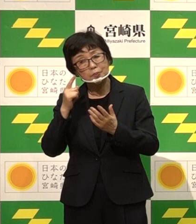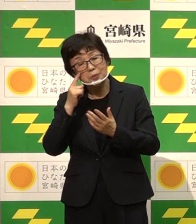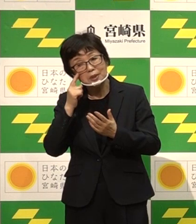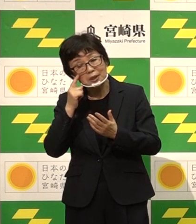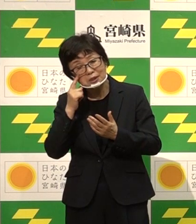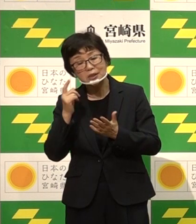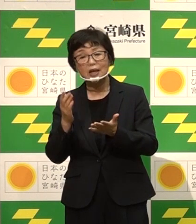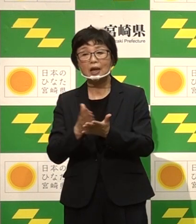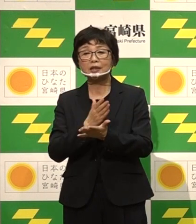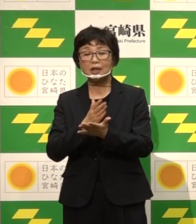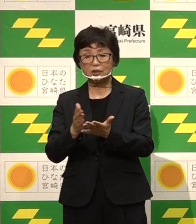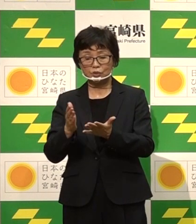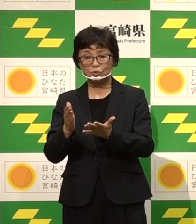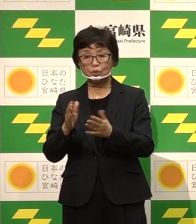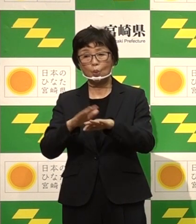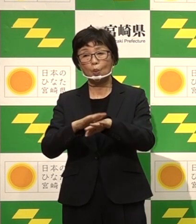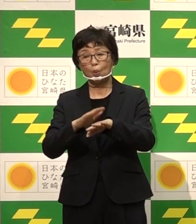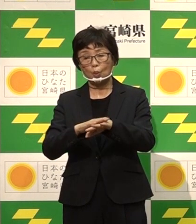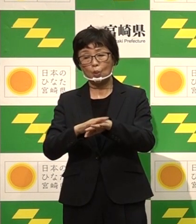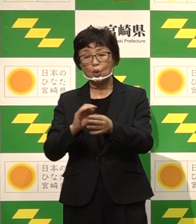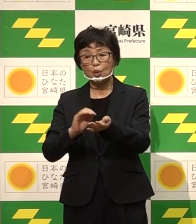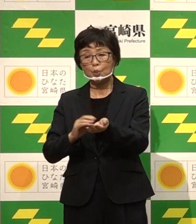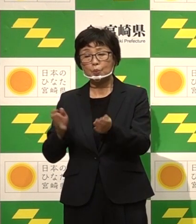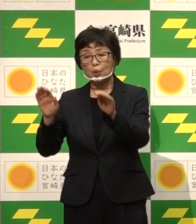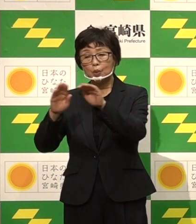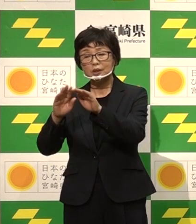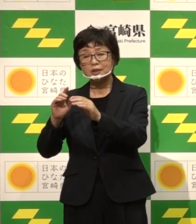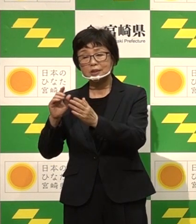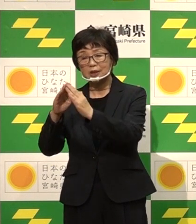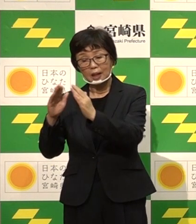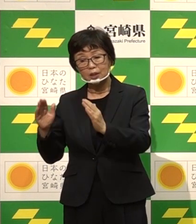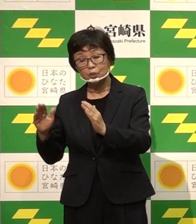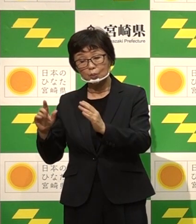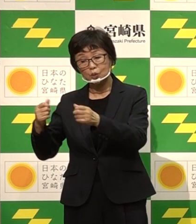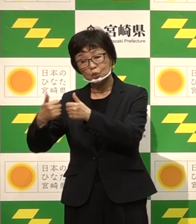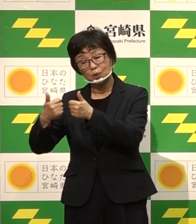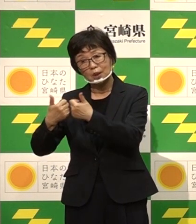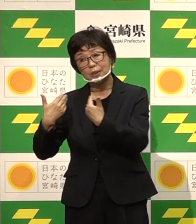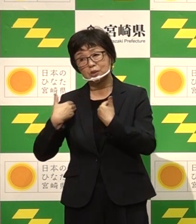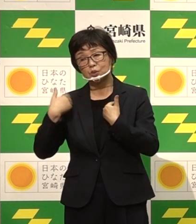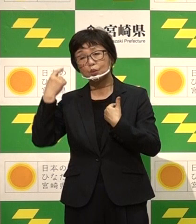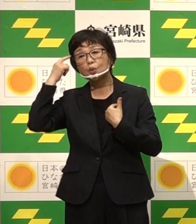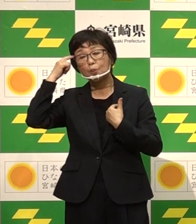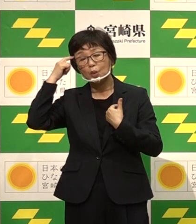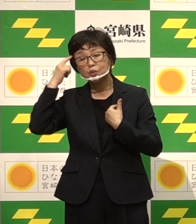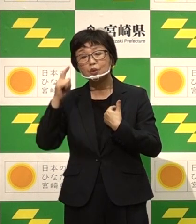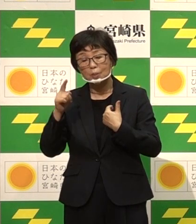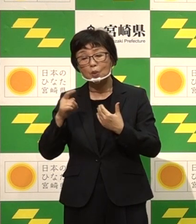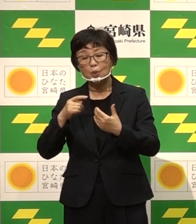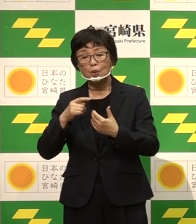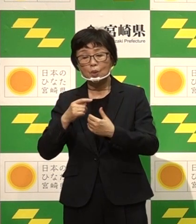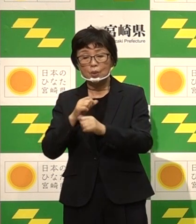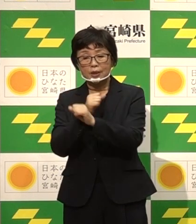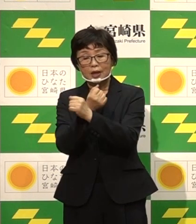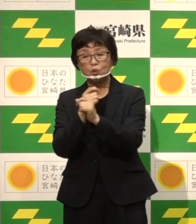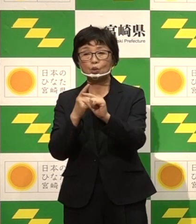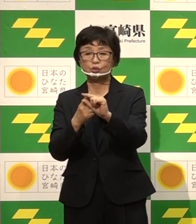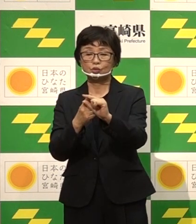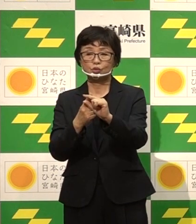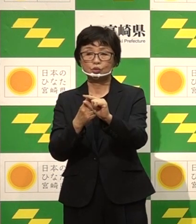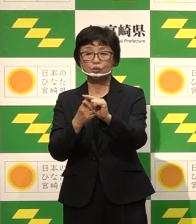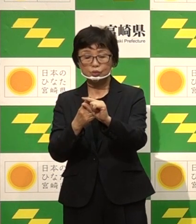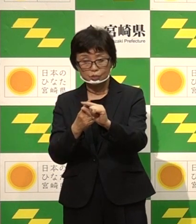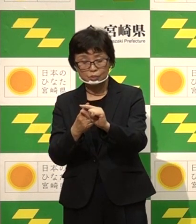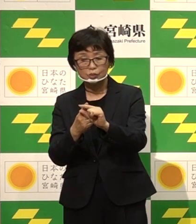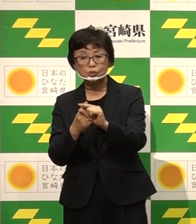判断するというようなことも、これ、医師会等と相談をする必要がありますが、今、検討を進めているところであります。そのことによ